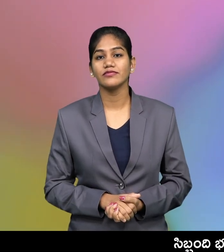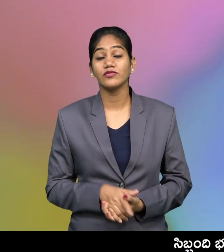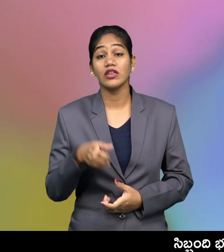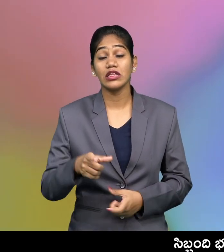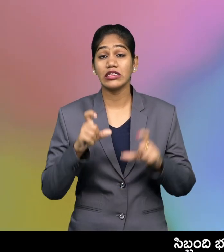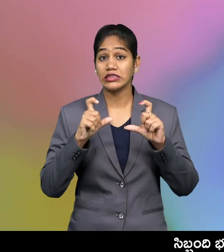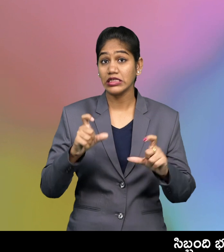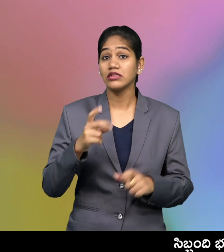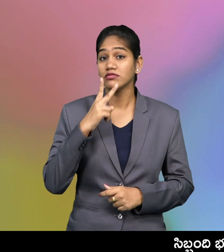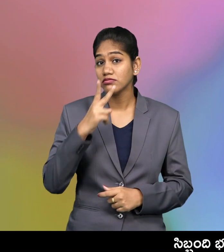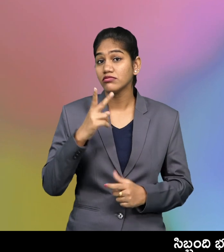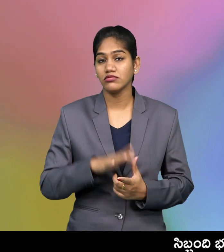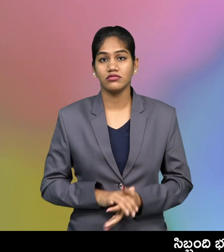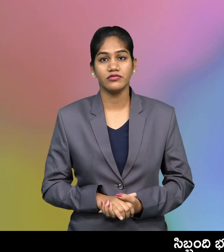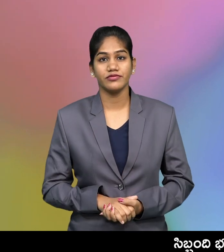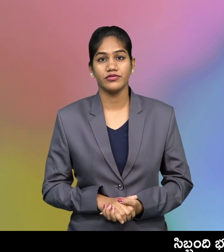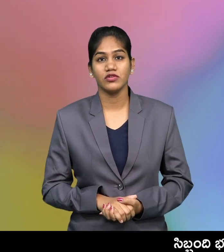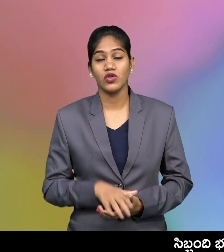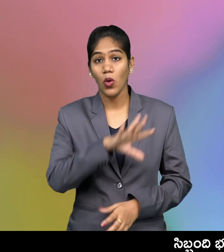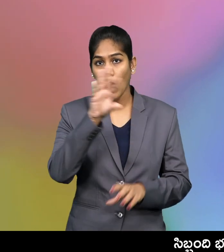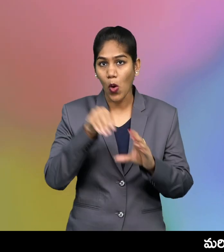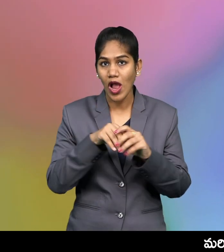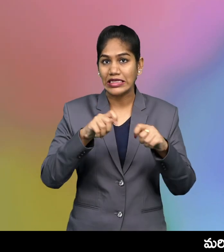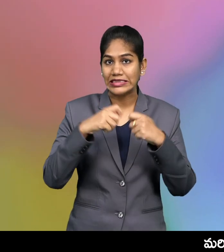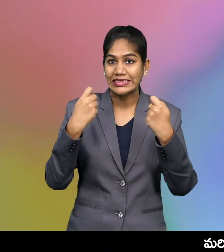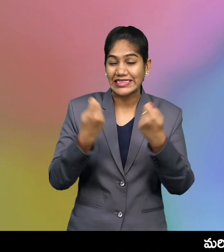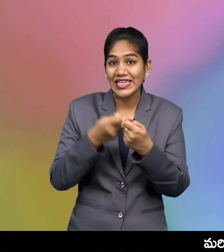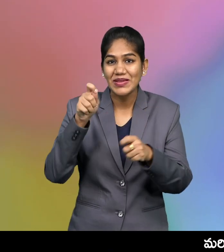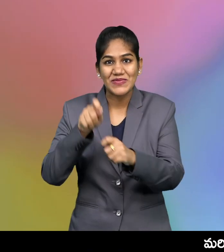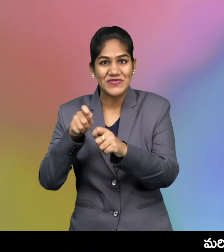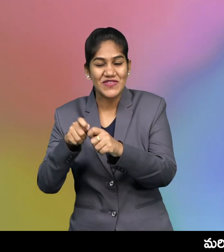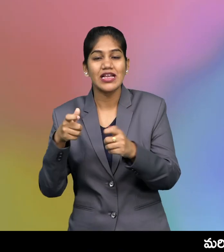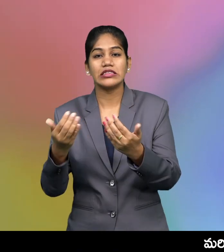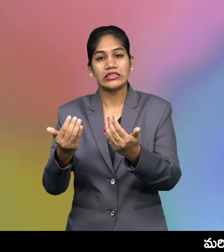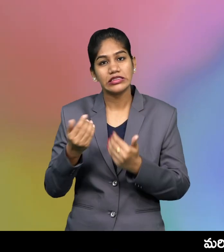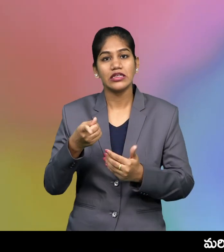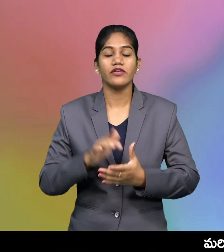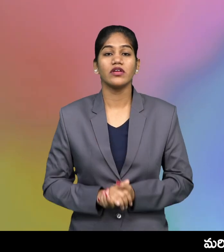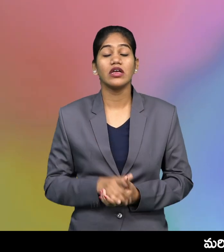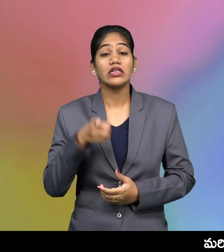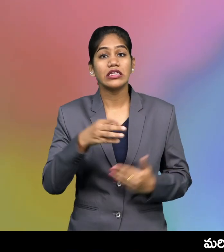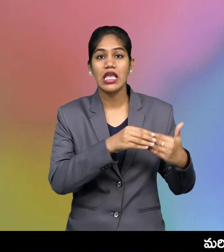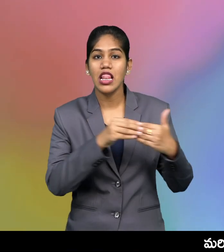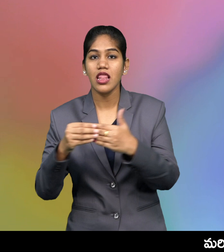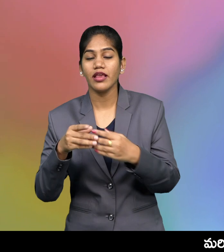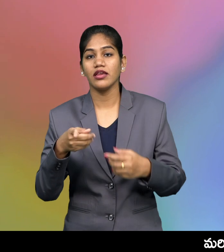సిబ్బంది భద్రతా ప్రదర్శనపై శ్రద్ధ వహించండి మరియు భద్రతా బ్రీఫింగ్ కార్డుని చదవండి.